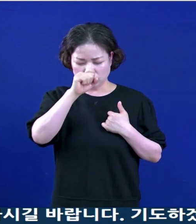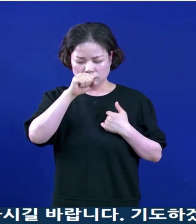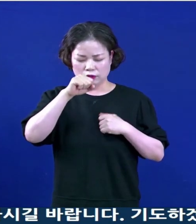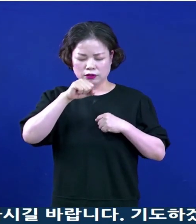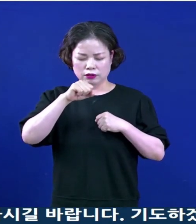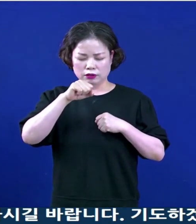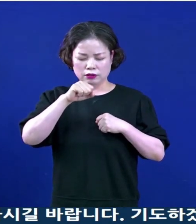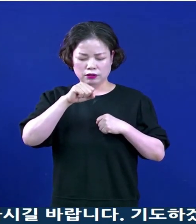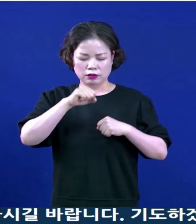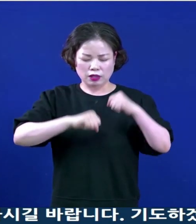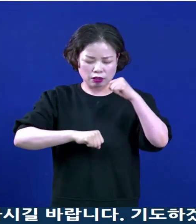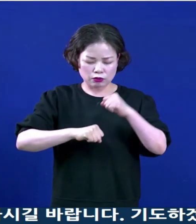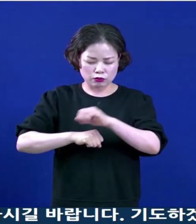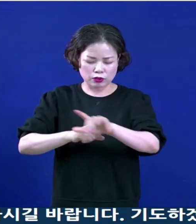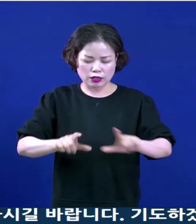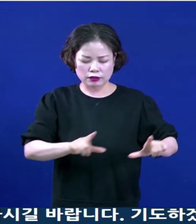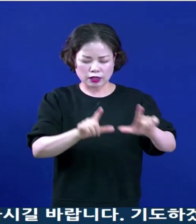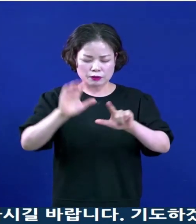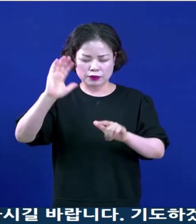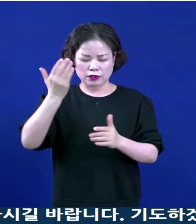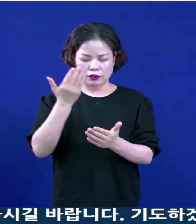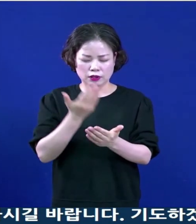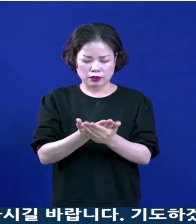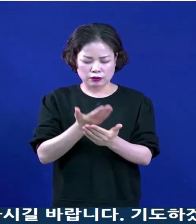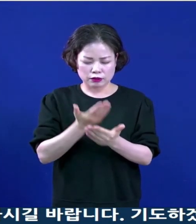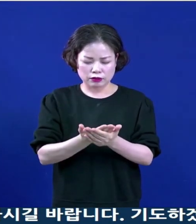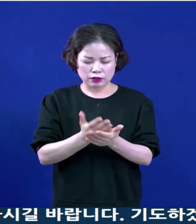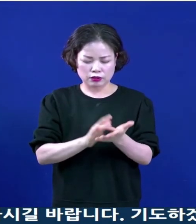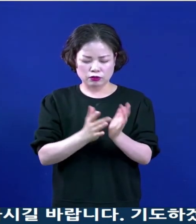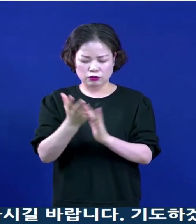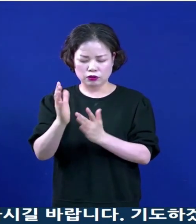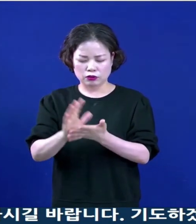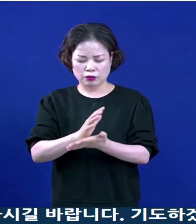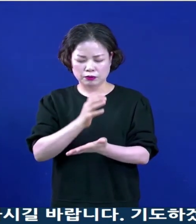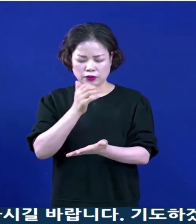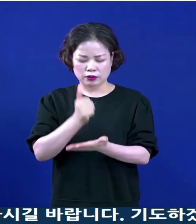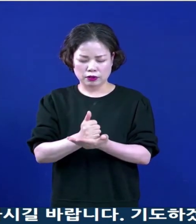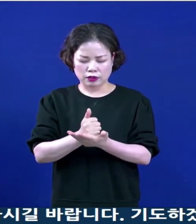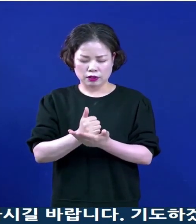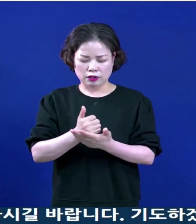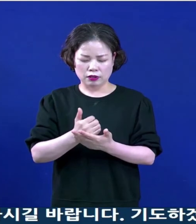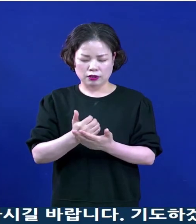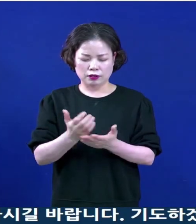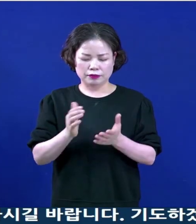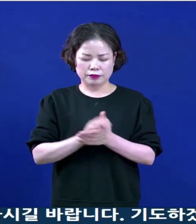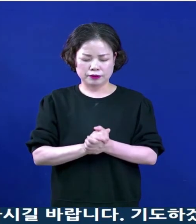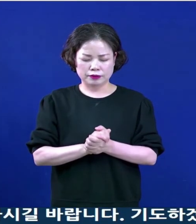여호와를 경외하는 우리의 삶이 되게 하여 주시옵소서. 예수 그리스도의 이름으로 기도하옵나이다.